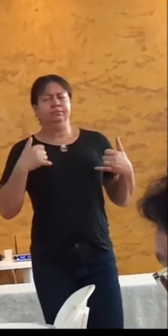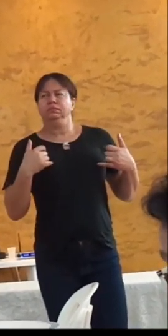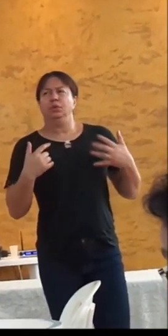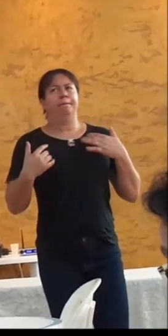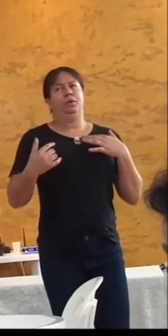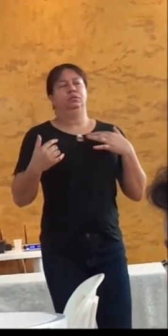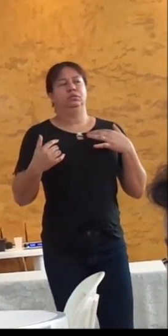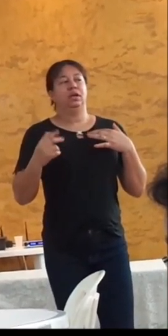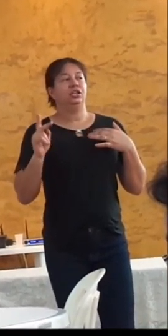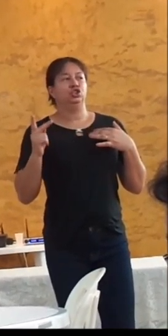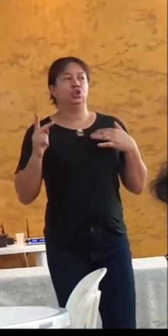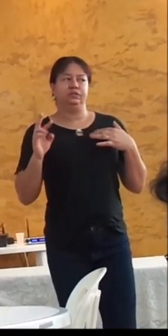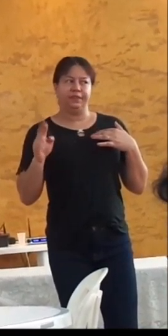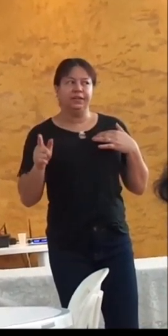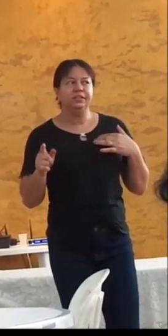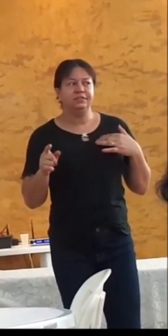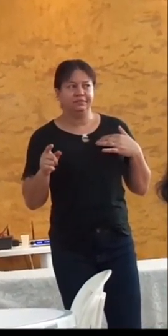a história teria sido outra.